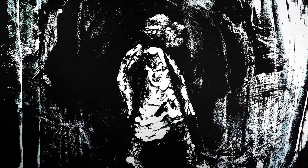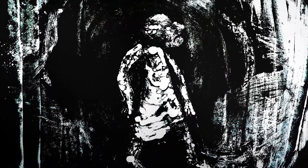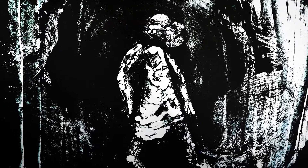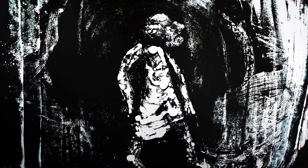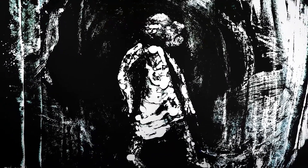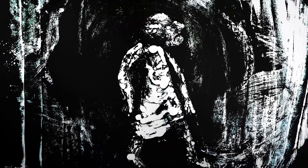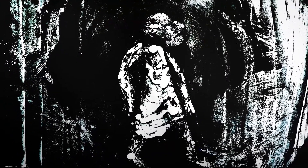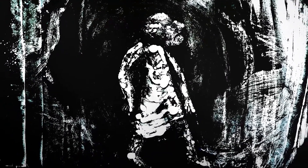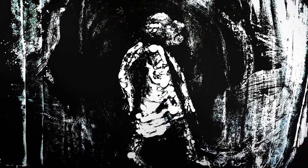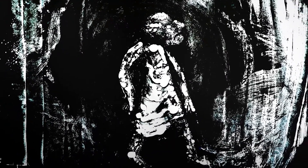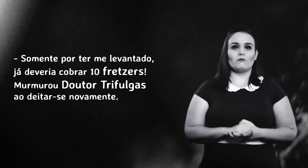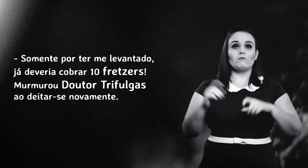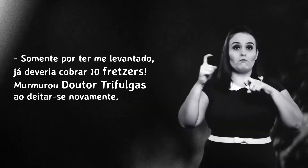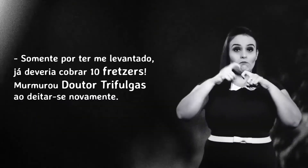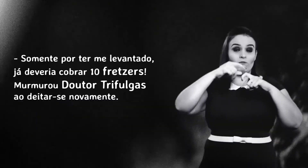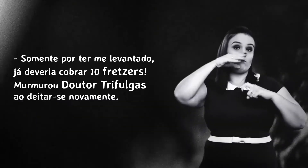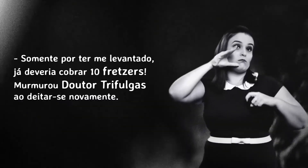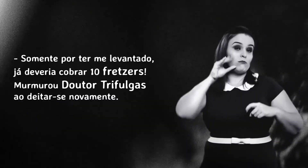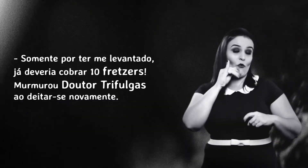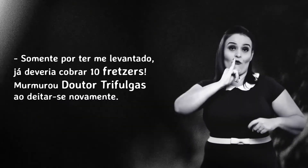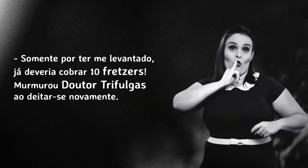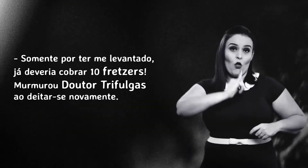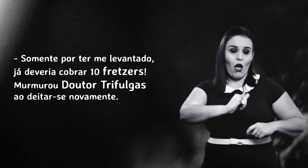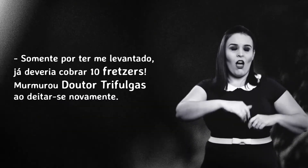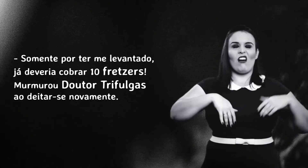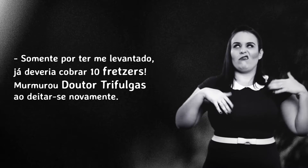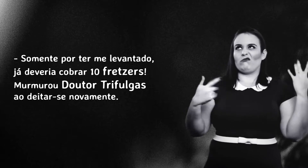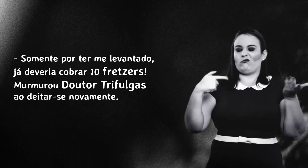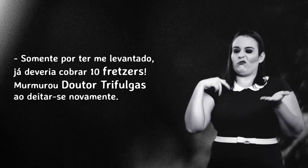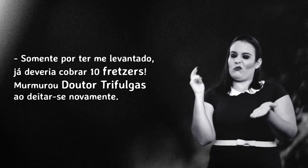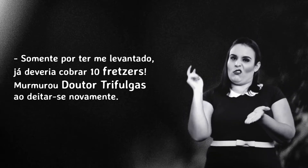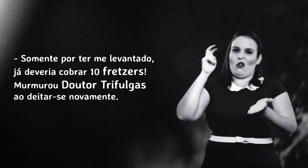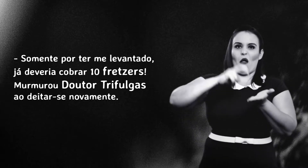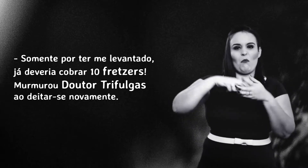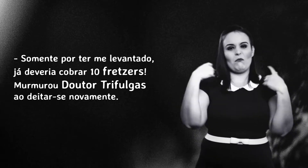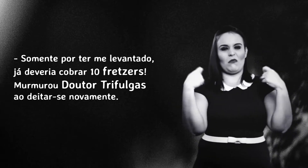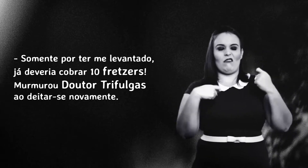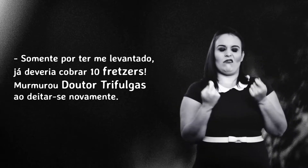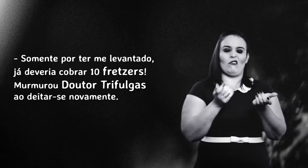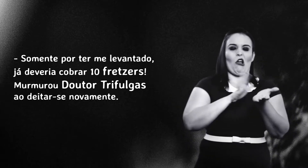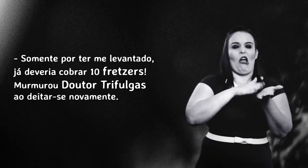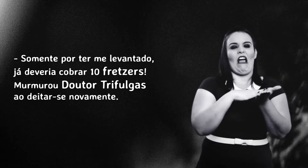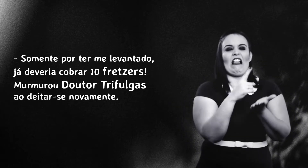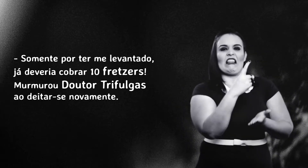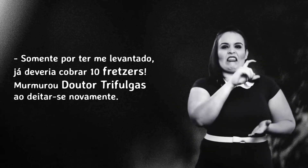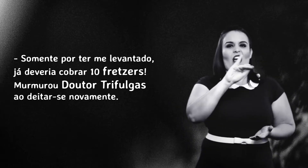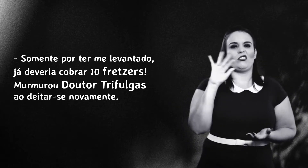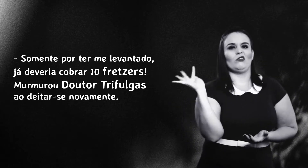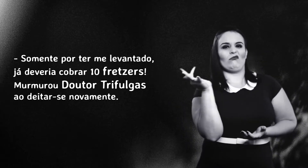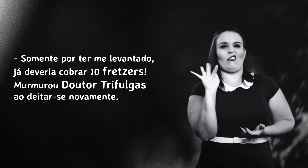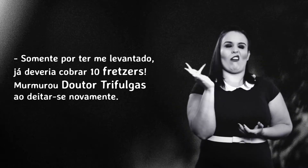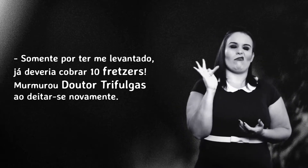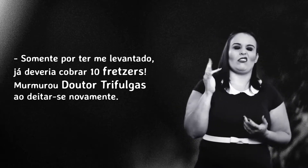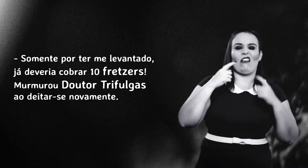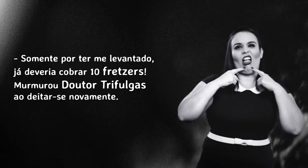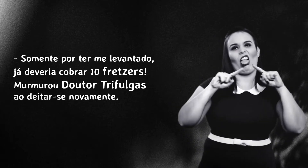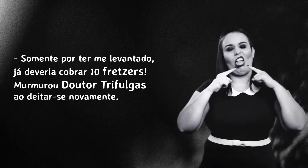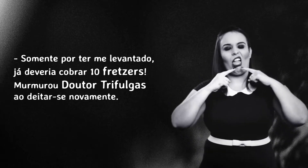reprovação. Somente por ter me levantado já deveria cobrar 10 fretzers. Murmurou o Dr.